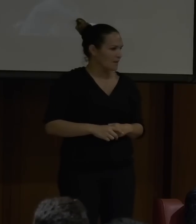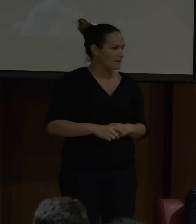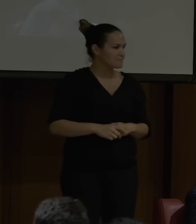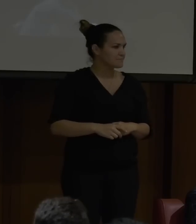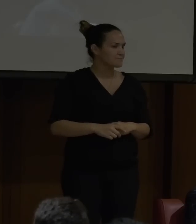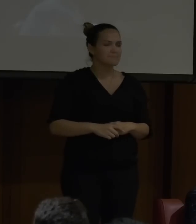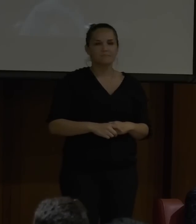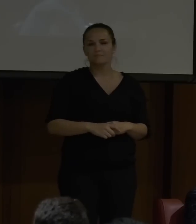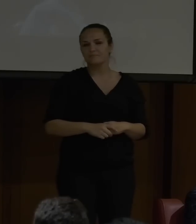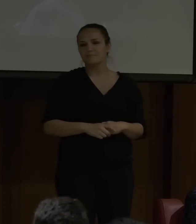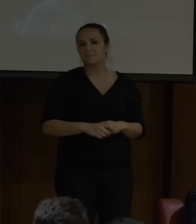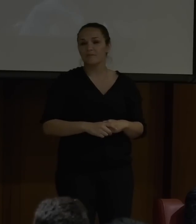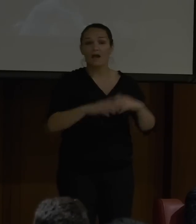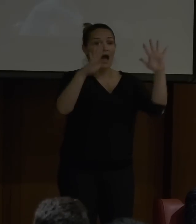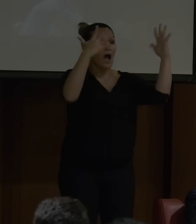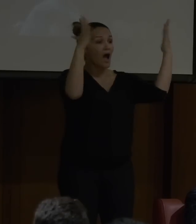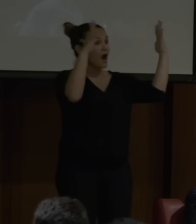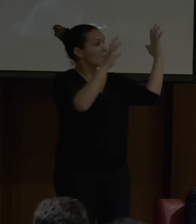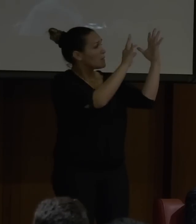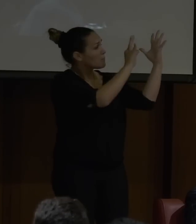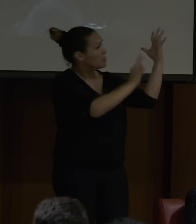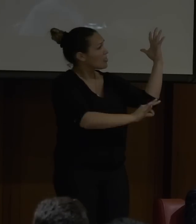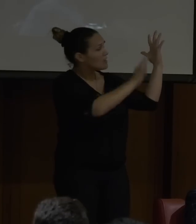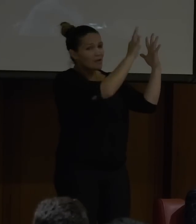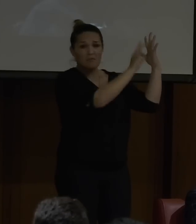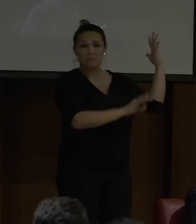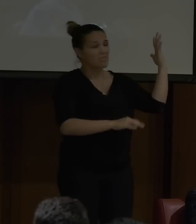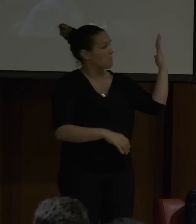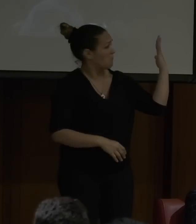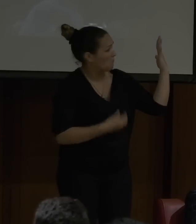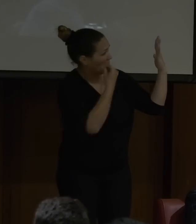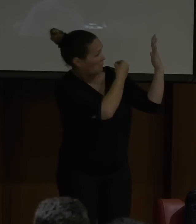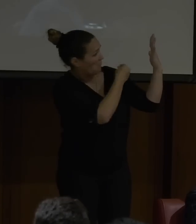Cuando los árboles están deshojados, no los miran,